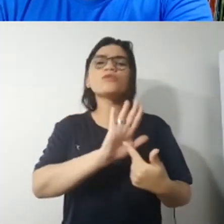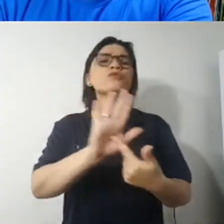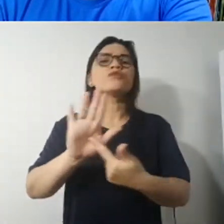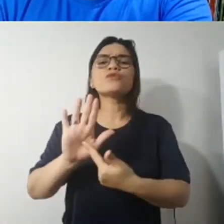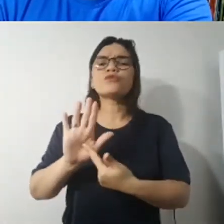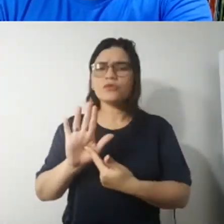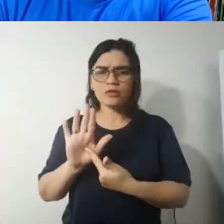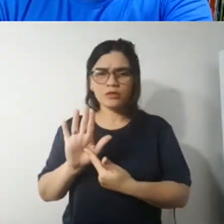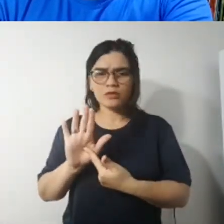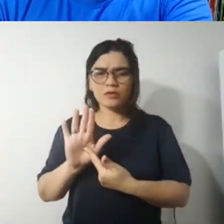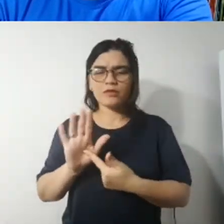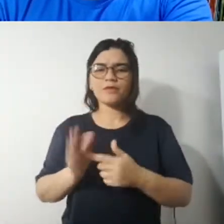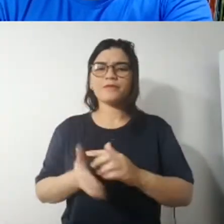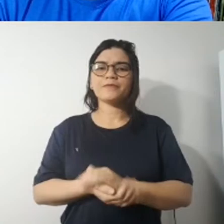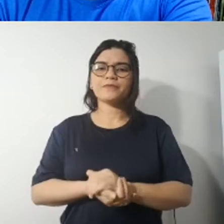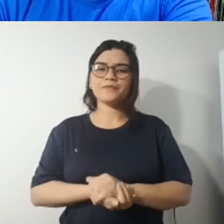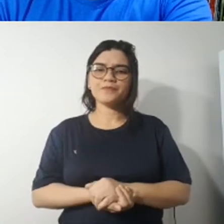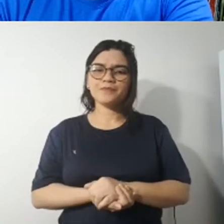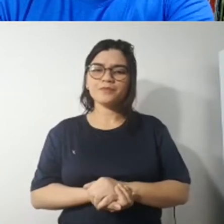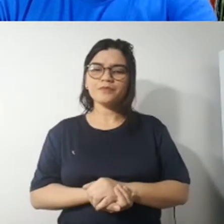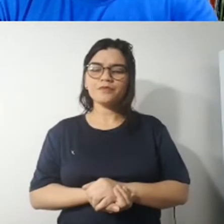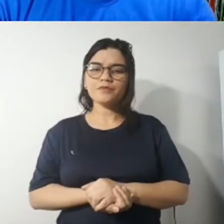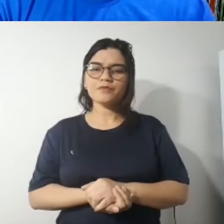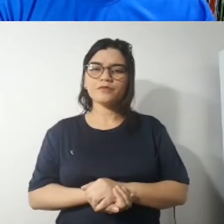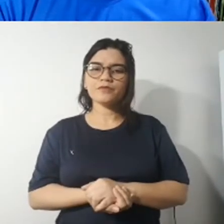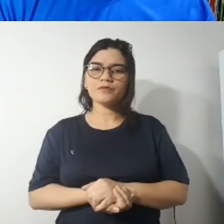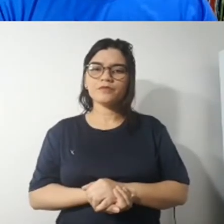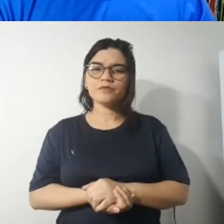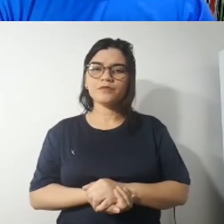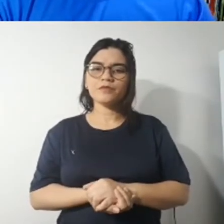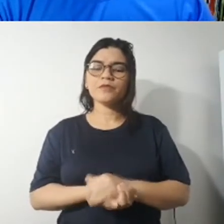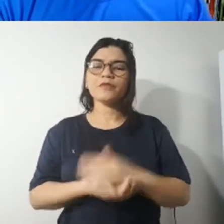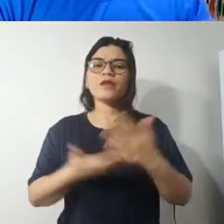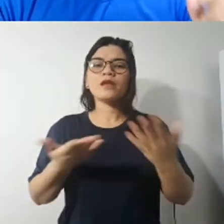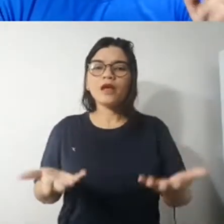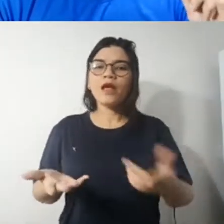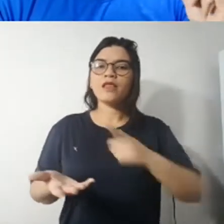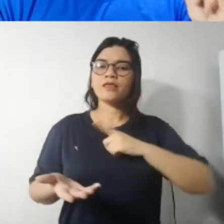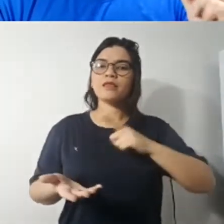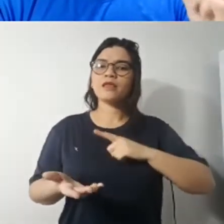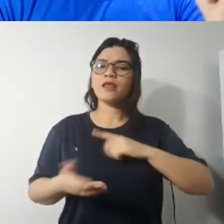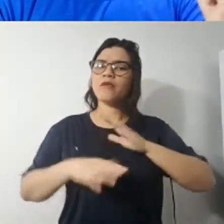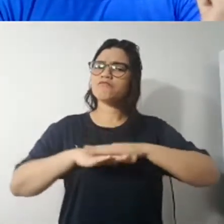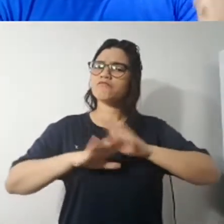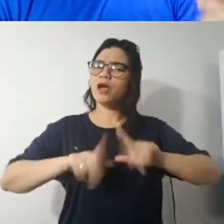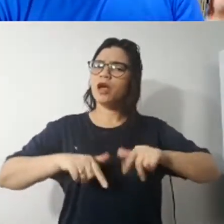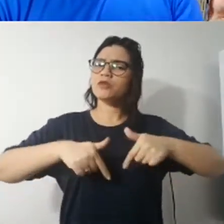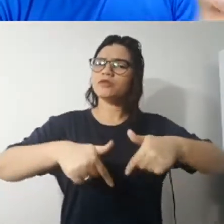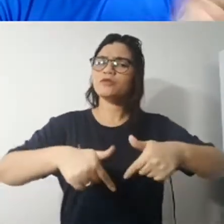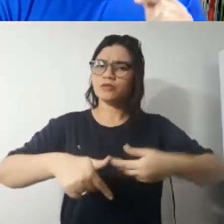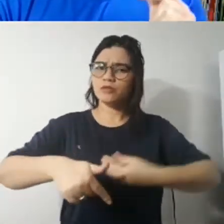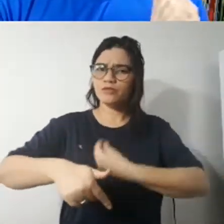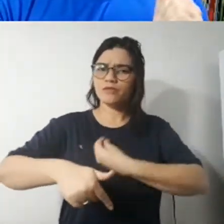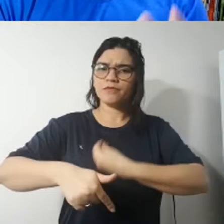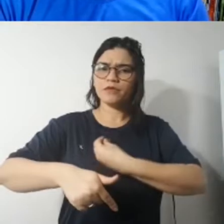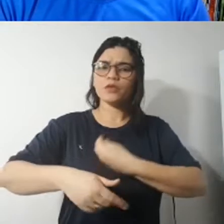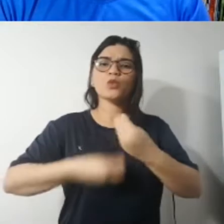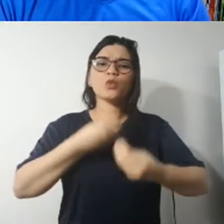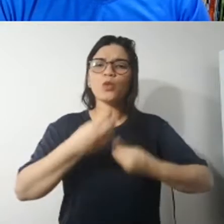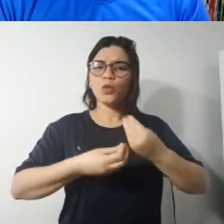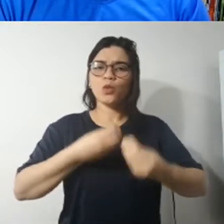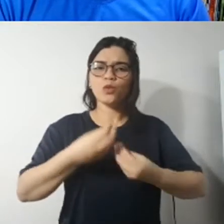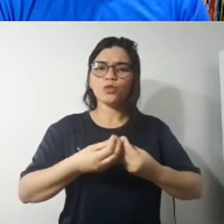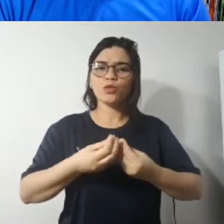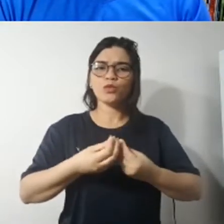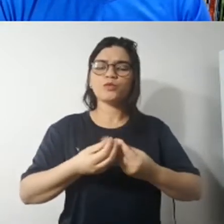são dimensões que nos fazem agir em algumas áreas da nossa vida, agir de